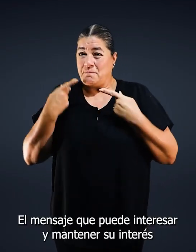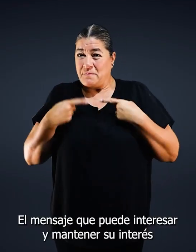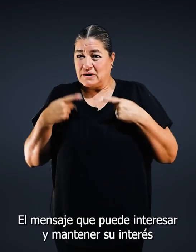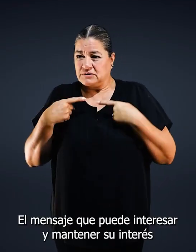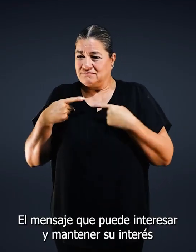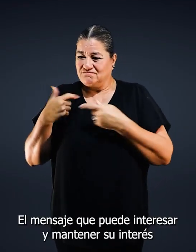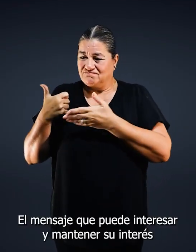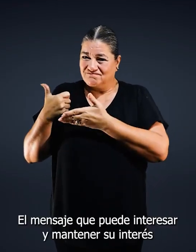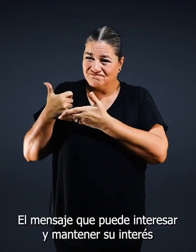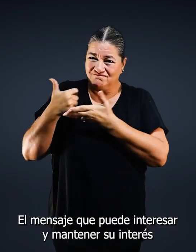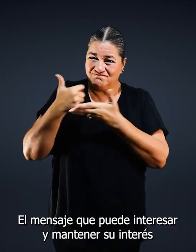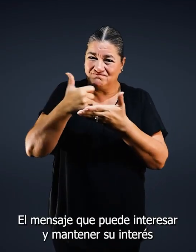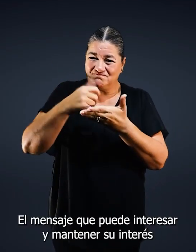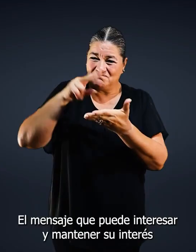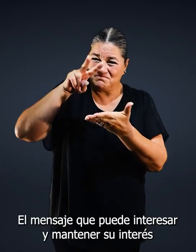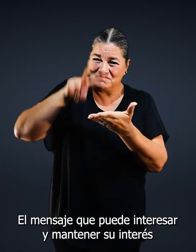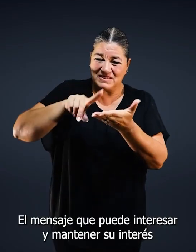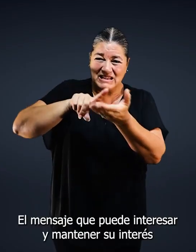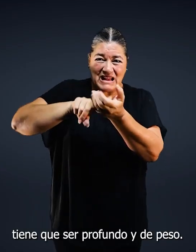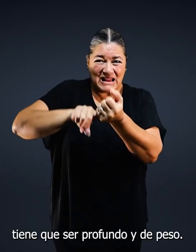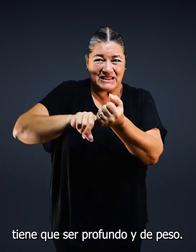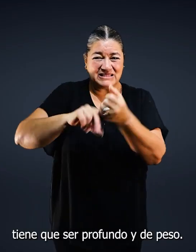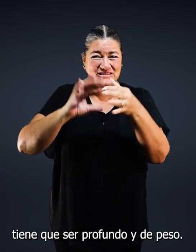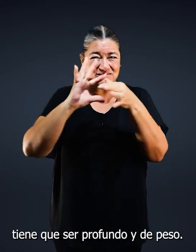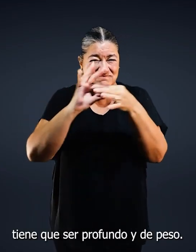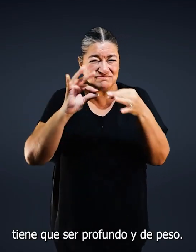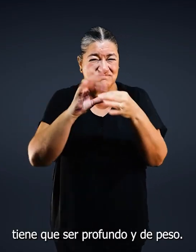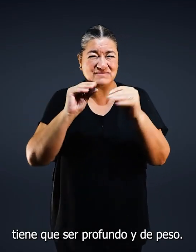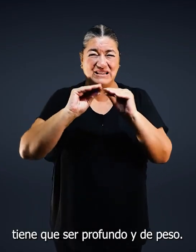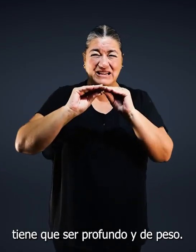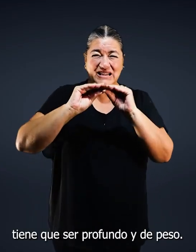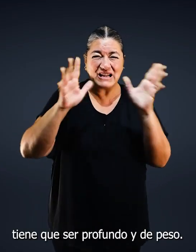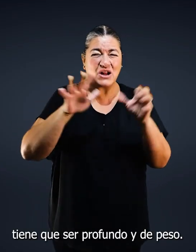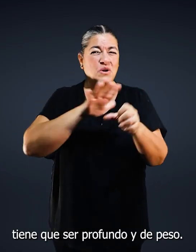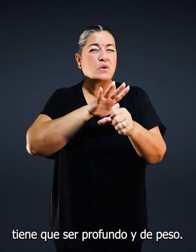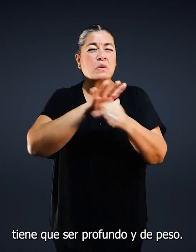El mensaje que puede interesar y mantener su interés tiene que ser profundo y de peso.